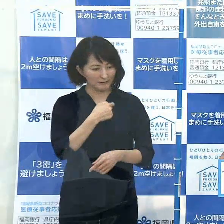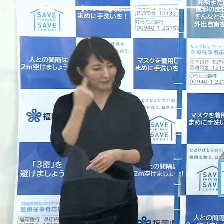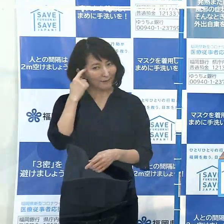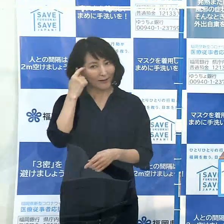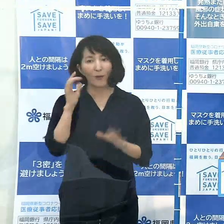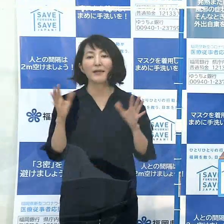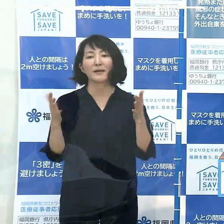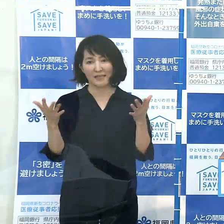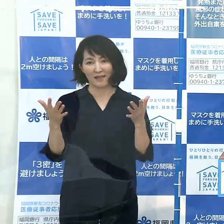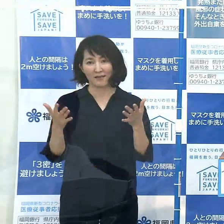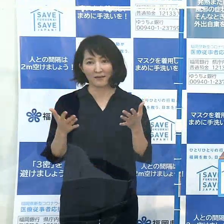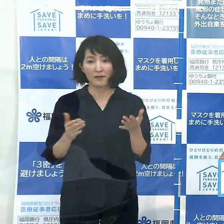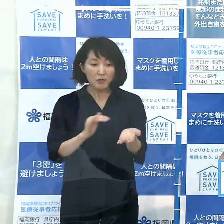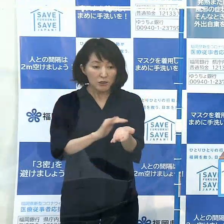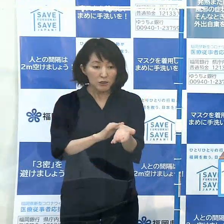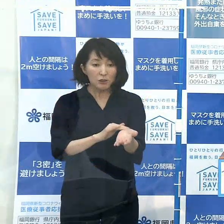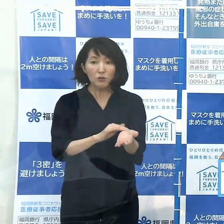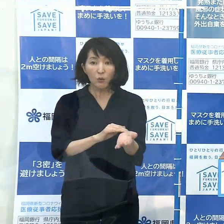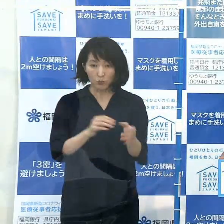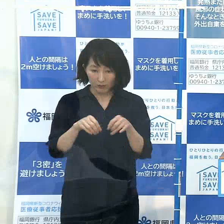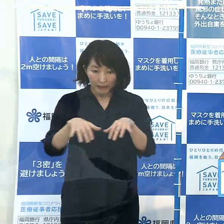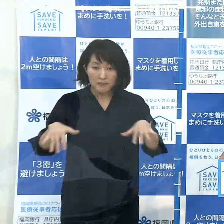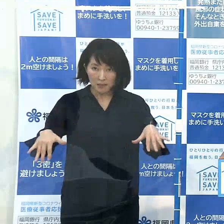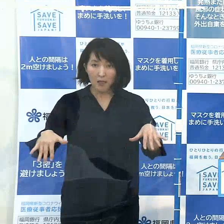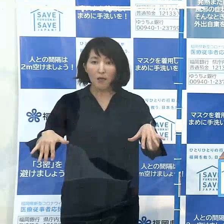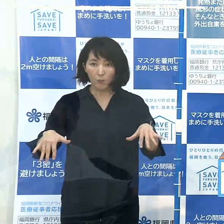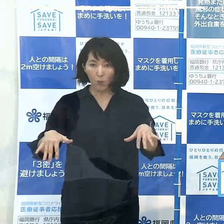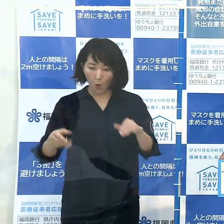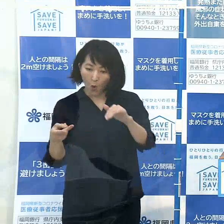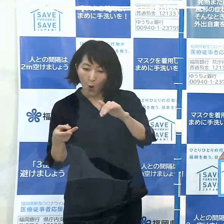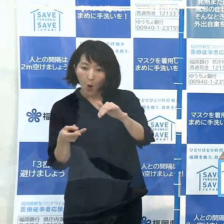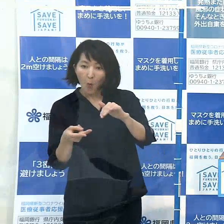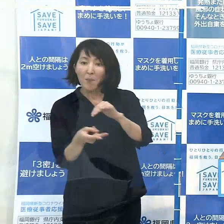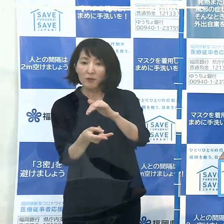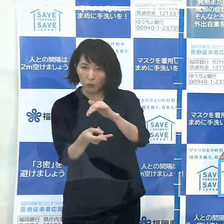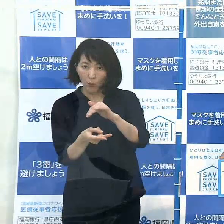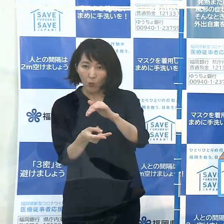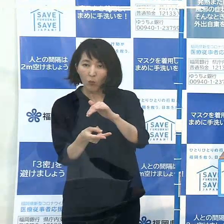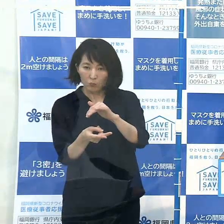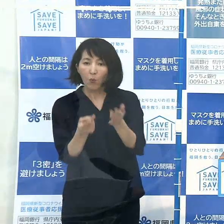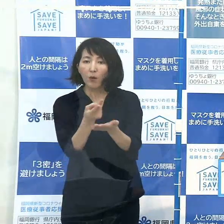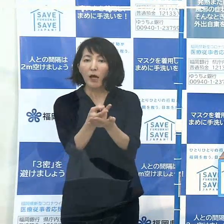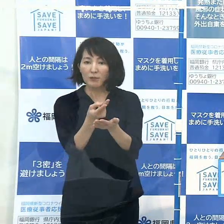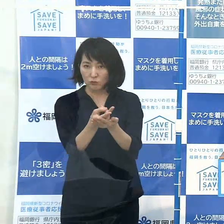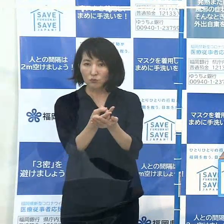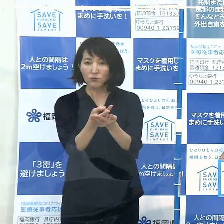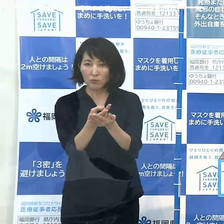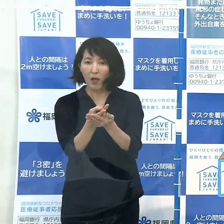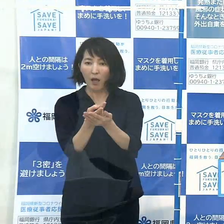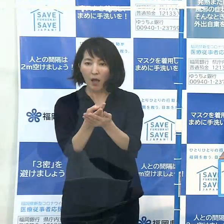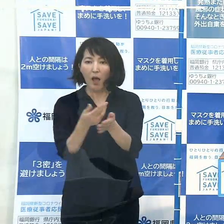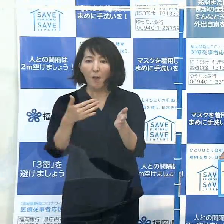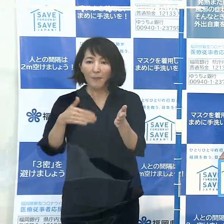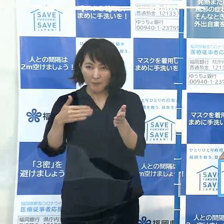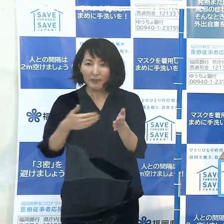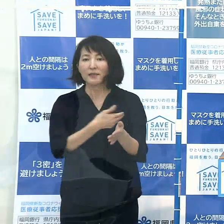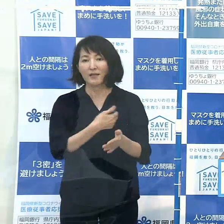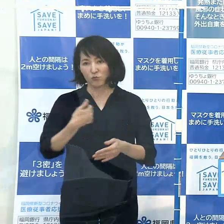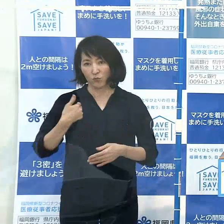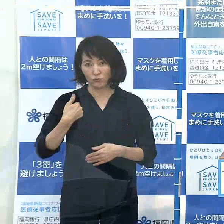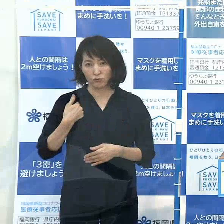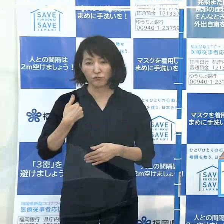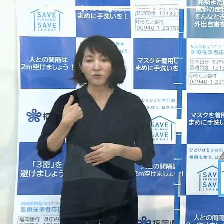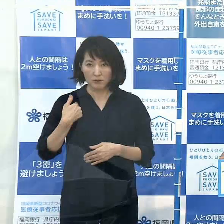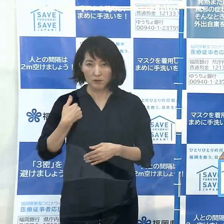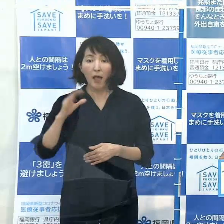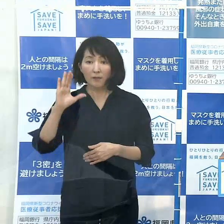療提供体制についてもベッドの占有率とか言ったら基準の以下ですけれどもすでに病院の方には病床の確保